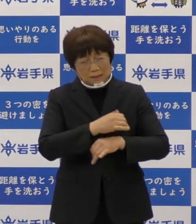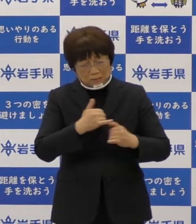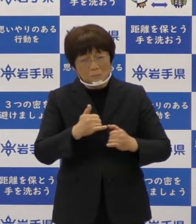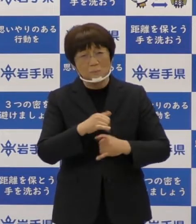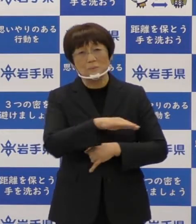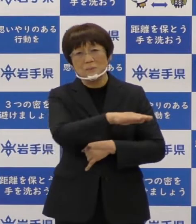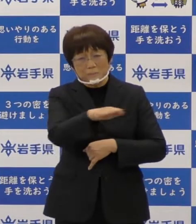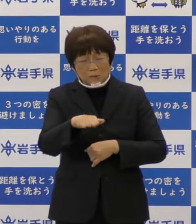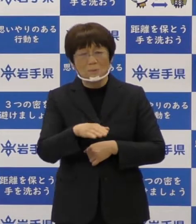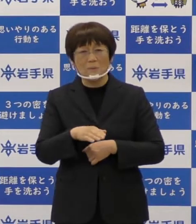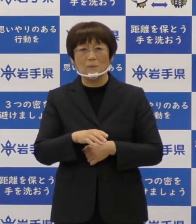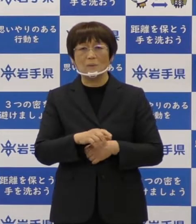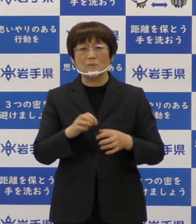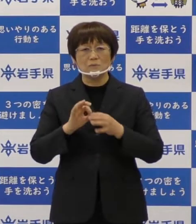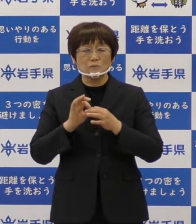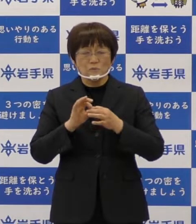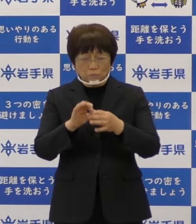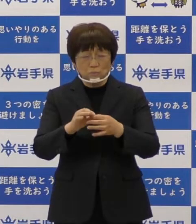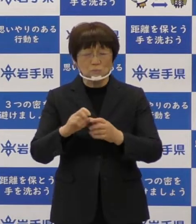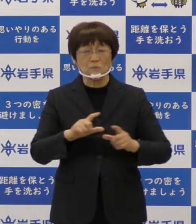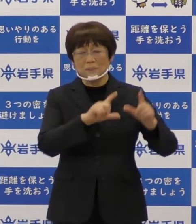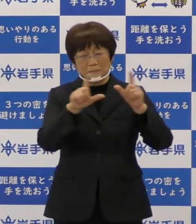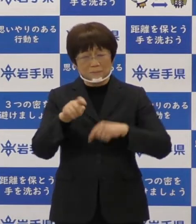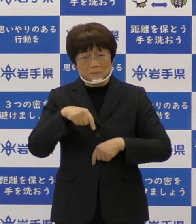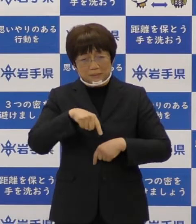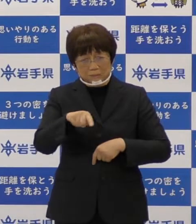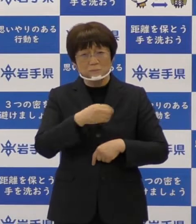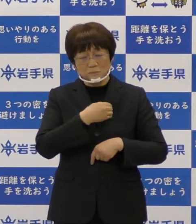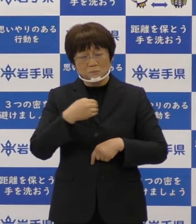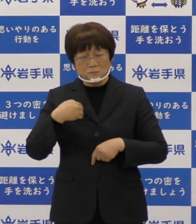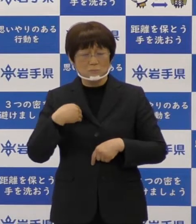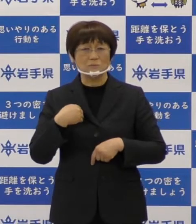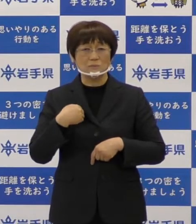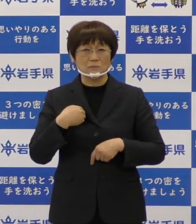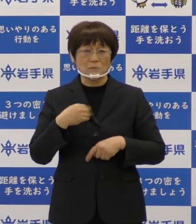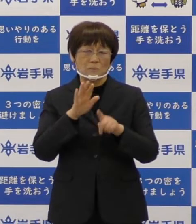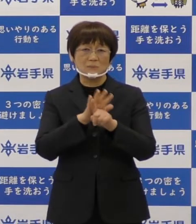能とするような支援をやっていきます。